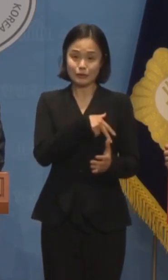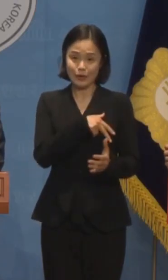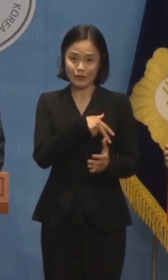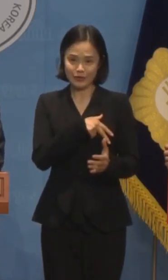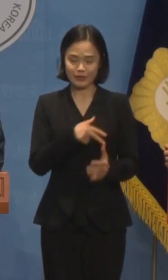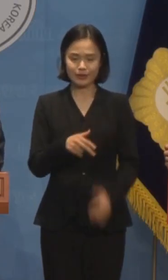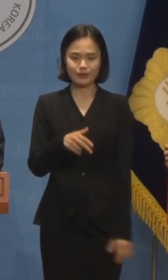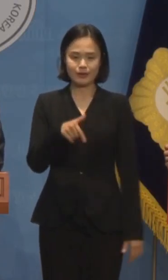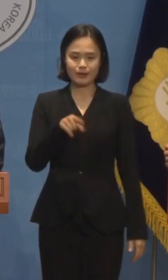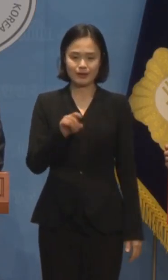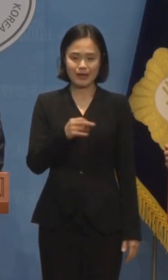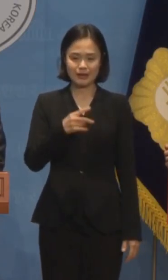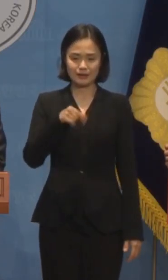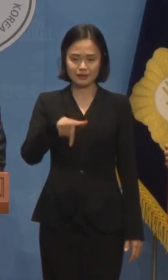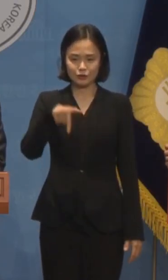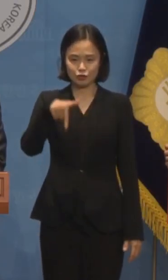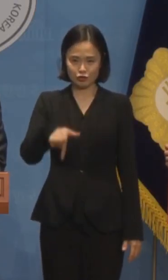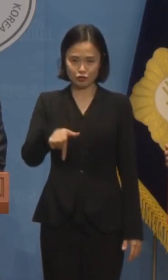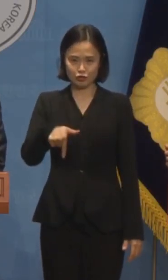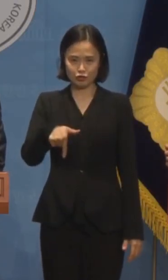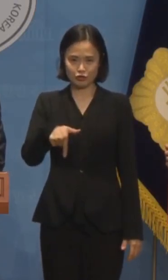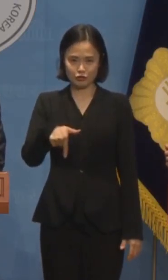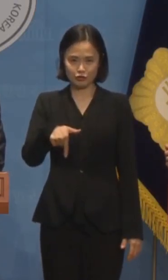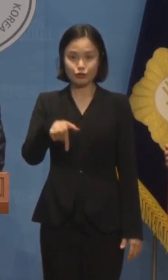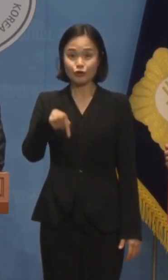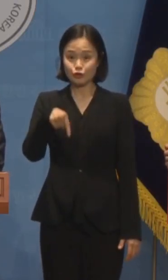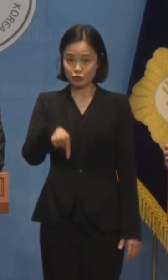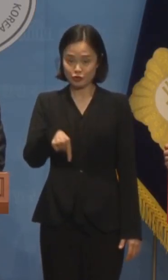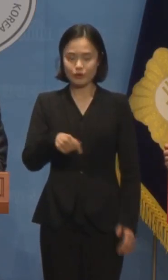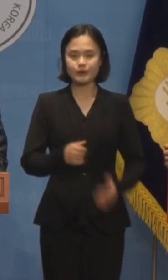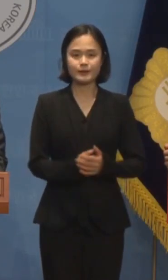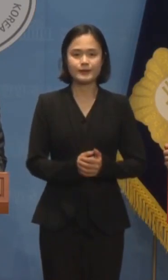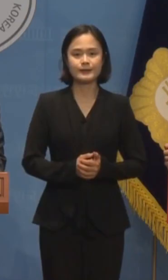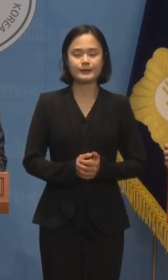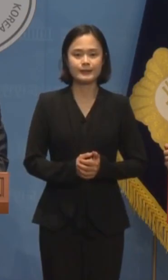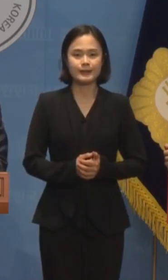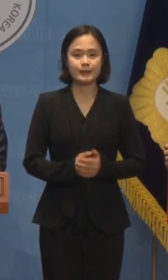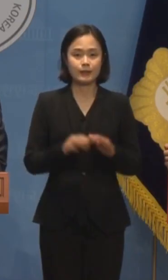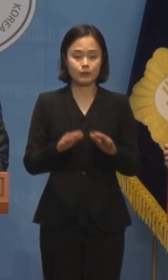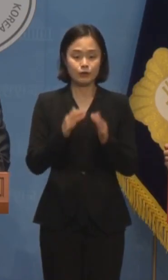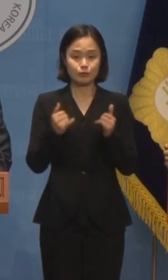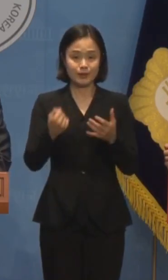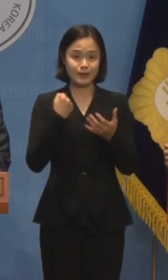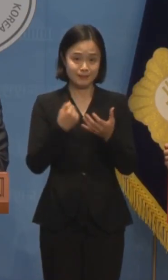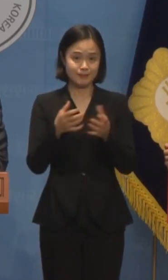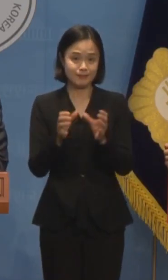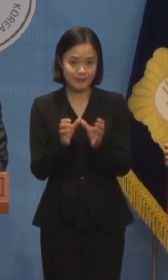저희들은 국민의힘 성남시 시의원 학교 폭력 논란 관련